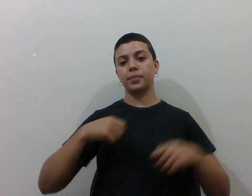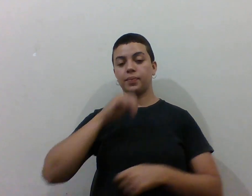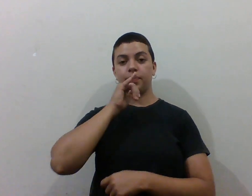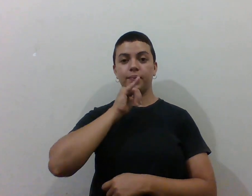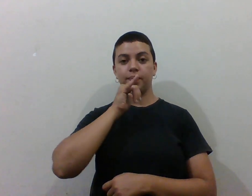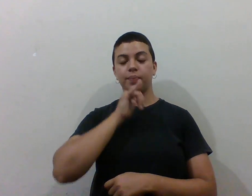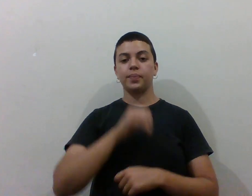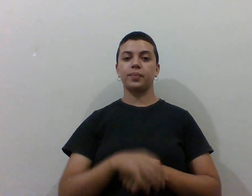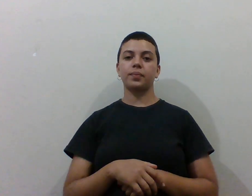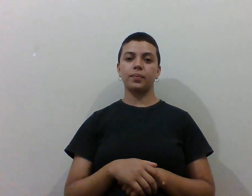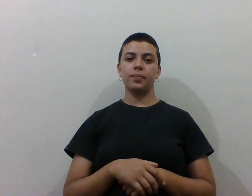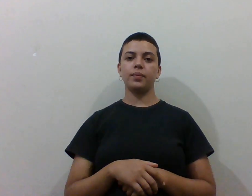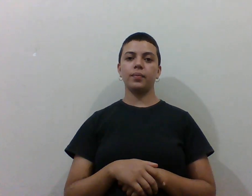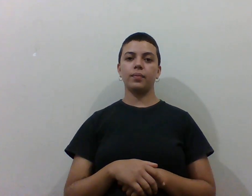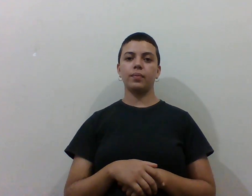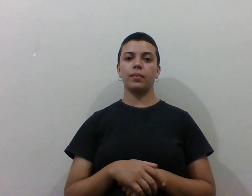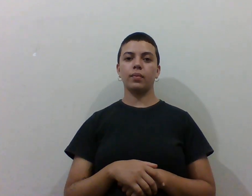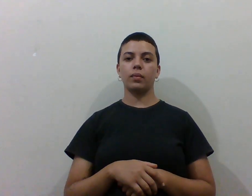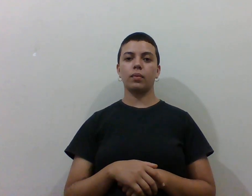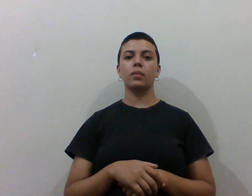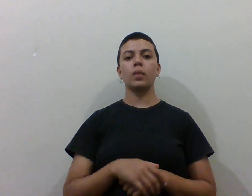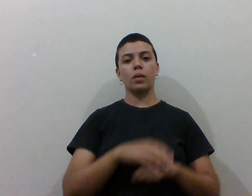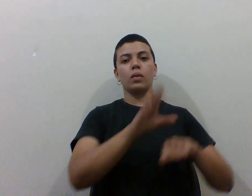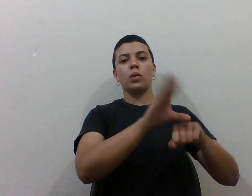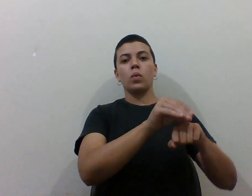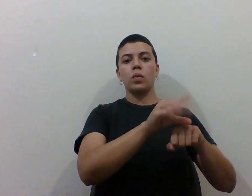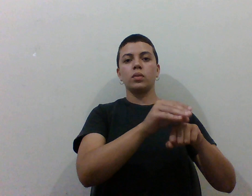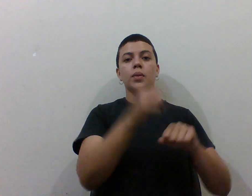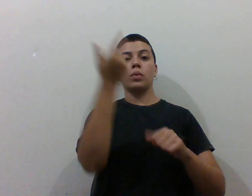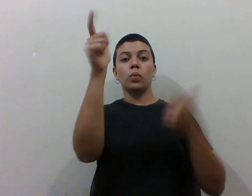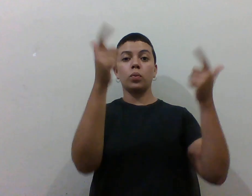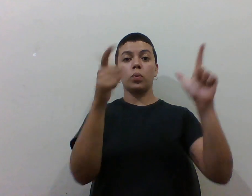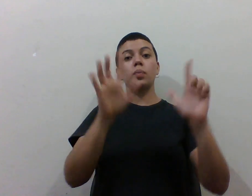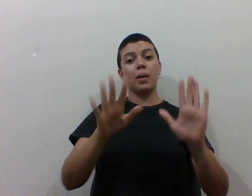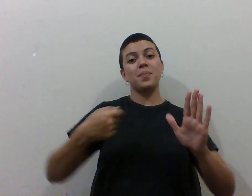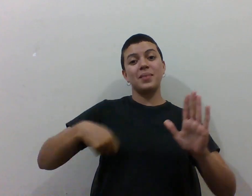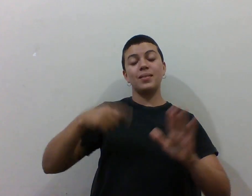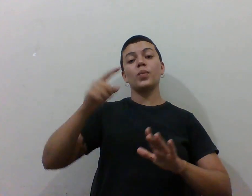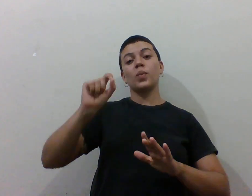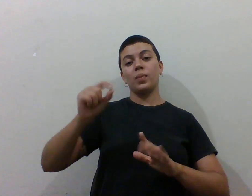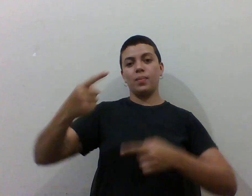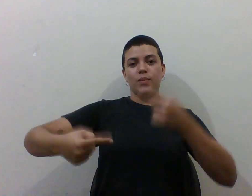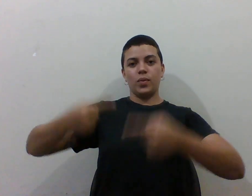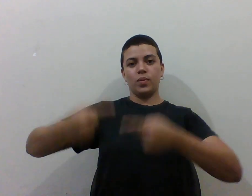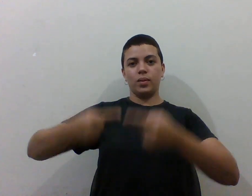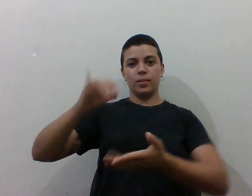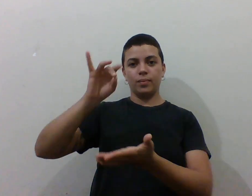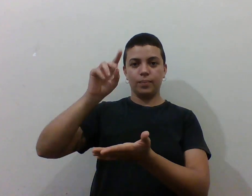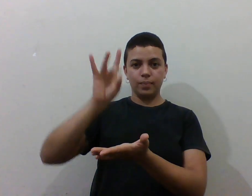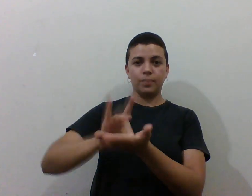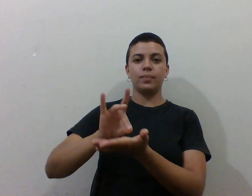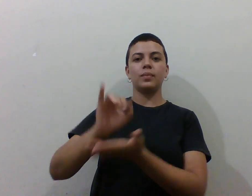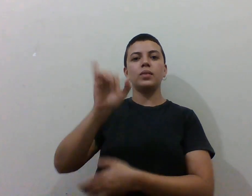acesso a alguns saberes a partir de políticas institucionalizadas e aí a partir disso que eu vou aqui caminhando do